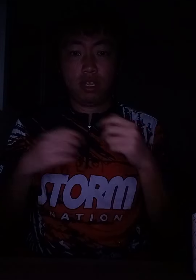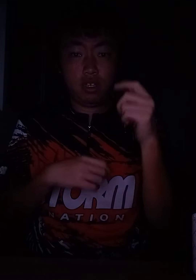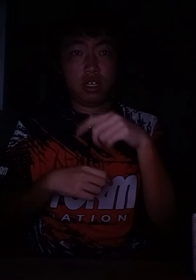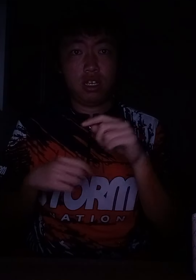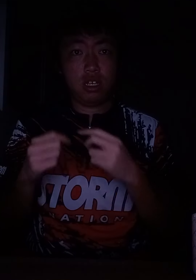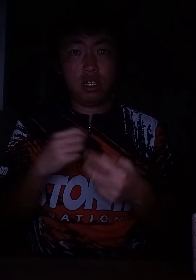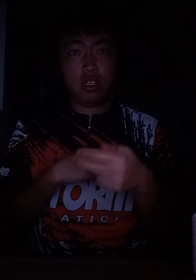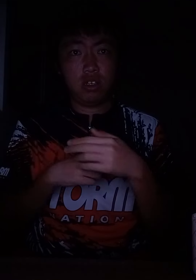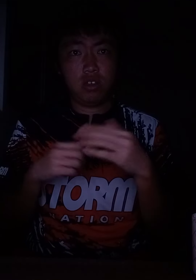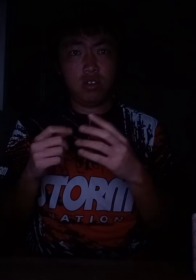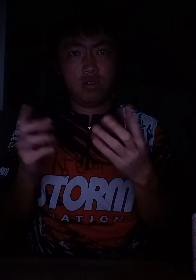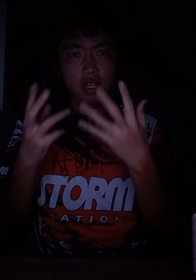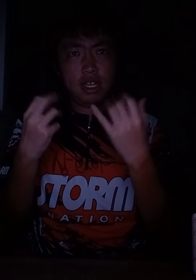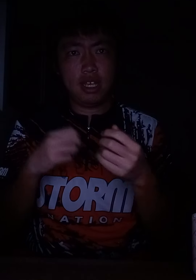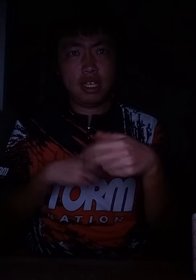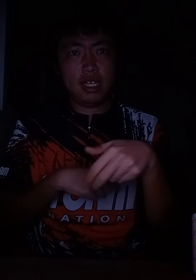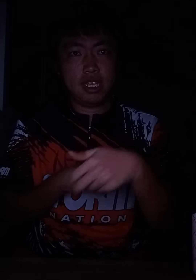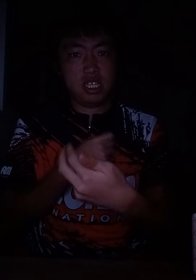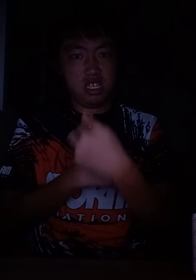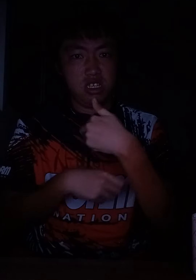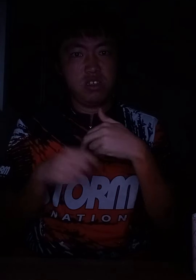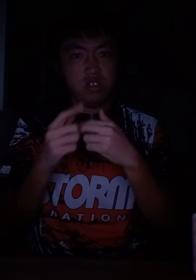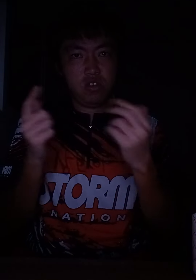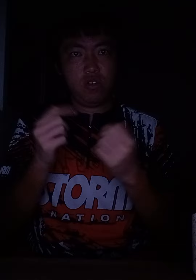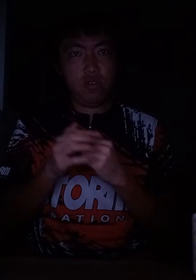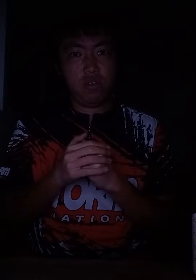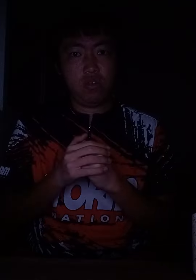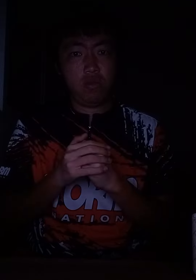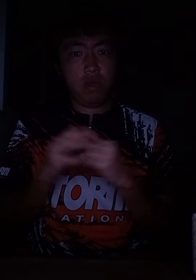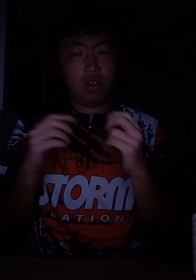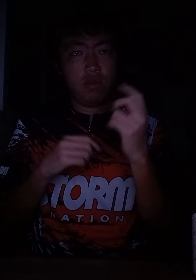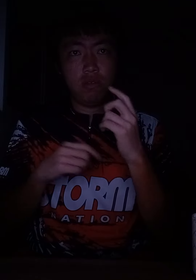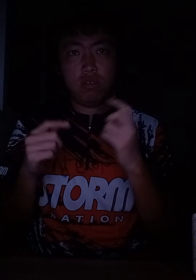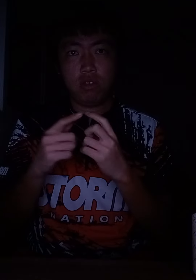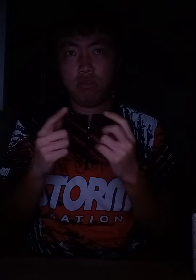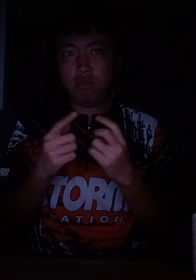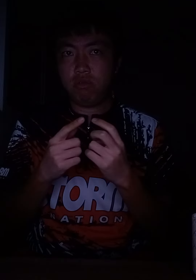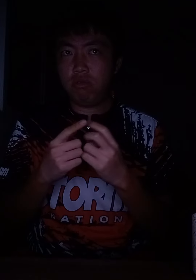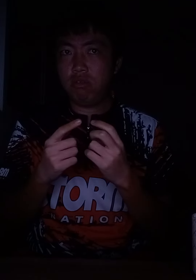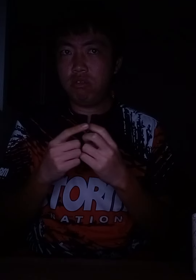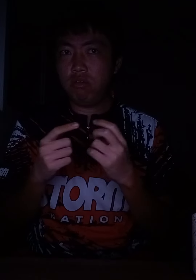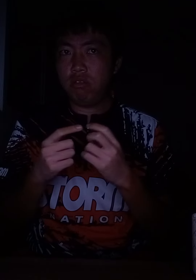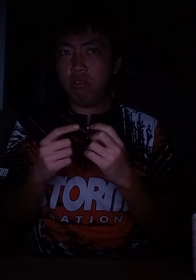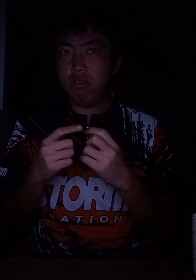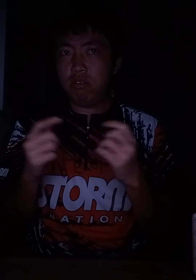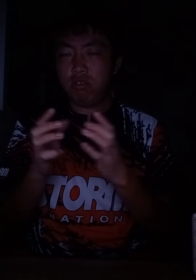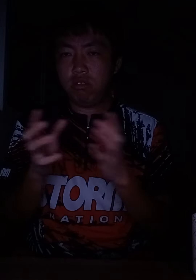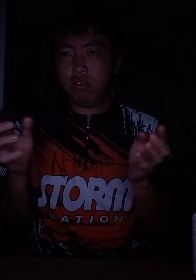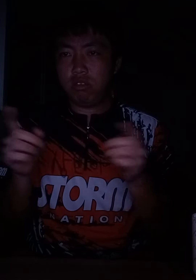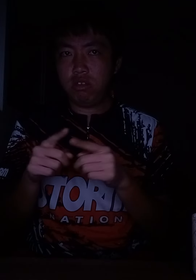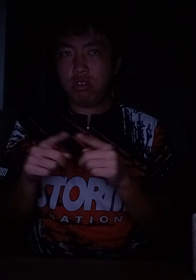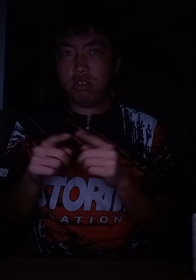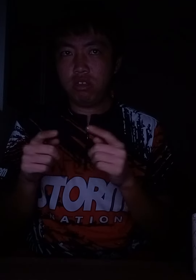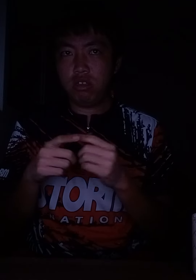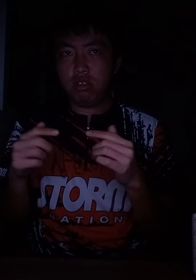매일같이 수십만 명이 이용하는 지하철일 겁니다. 근데 박성배 변호사님, 저 같은 지하철